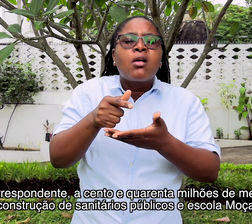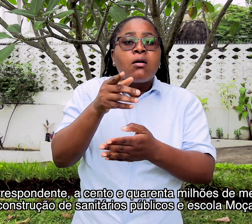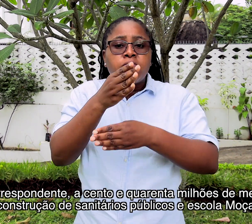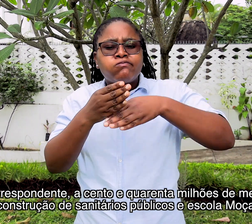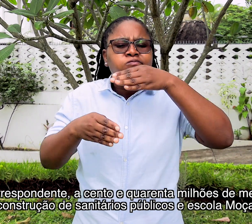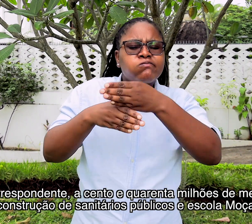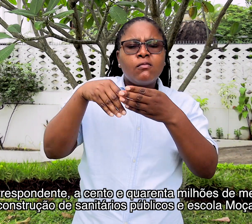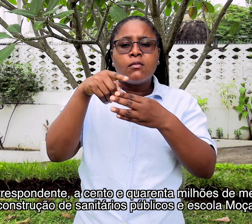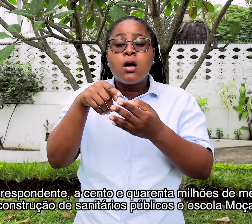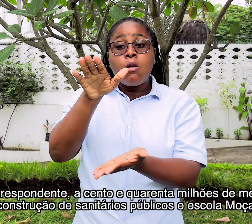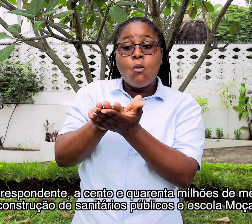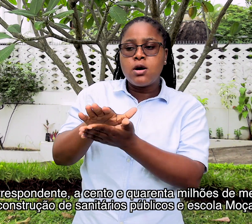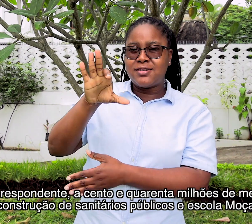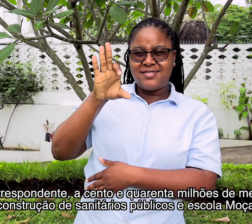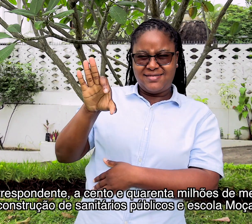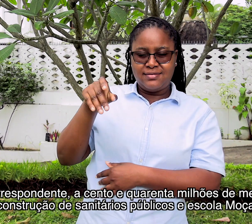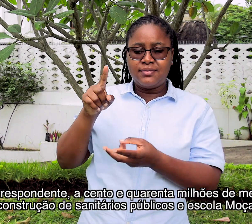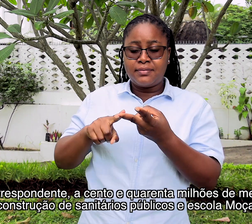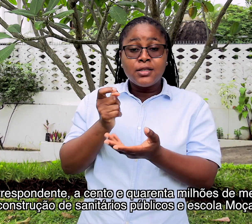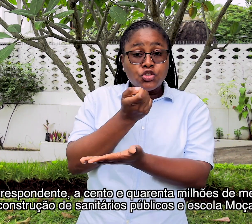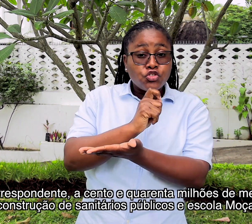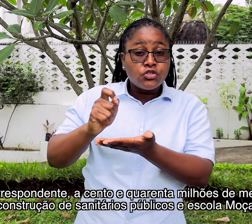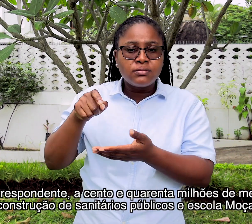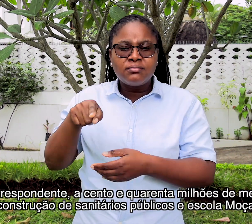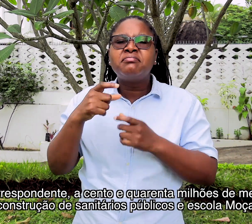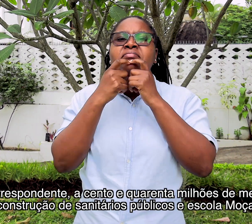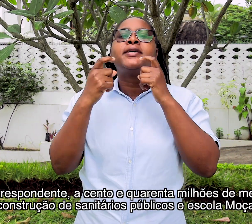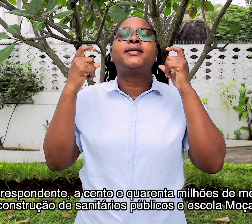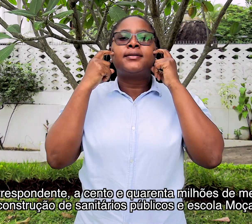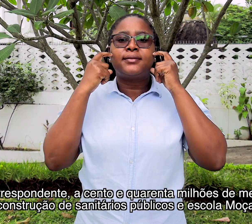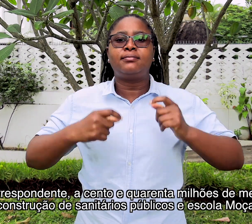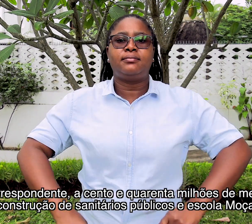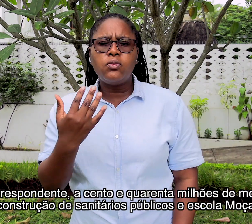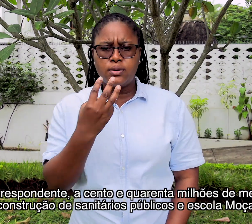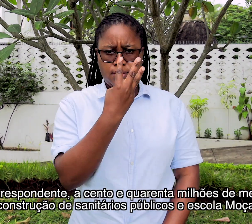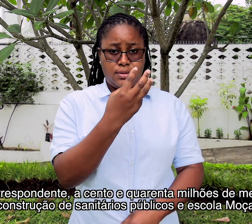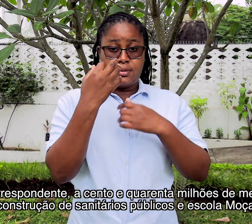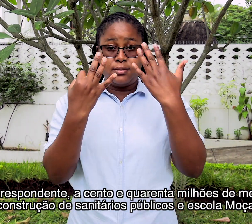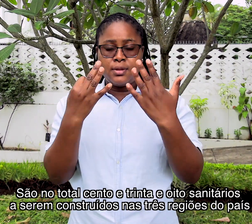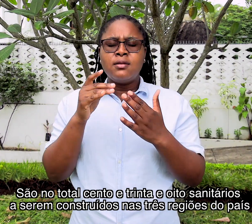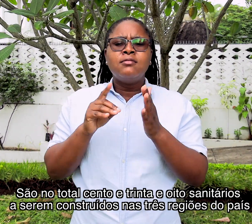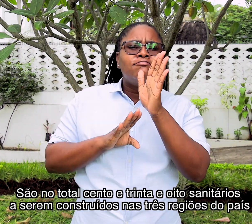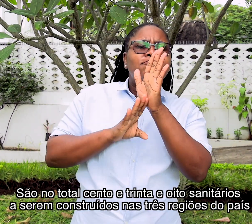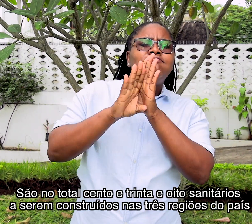meticais para a construção de sanitários públicos e escolares em Moçambique. São no total